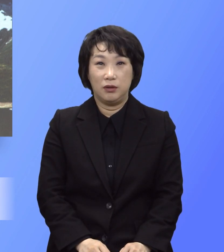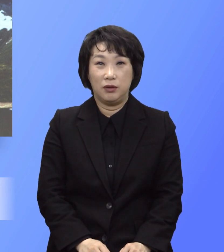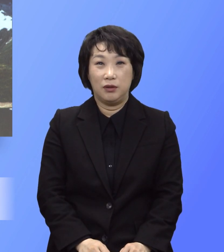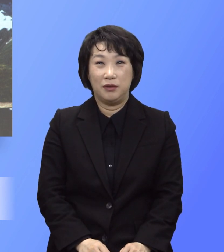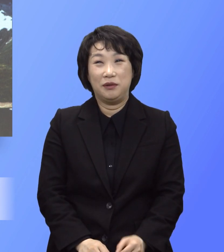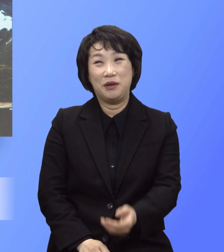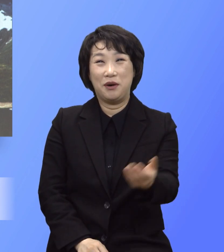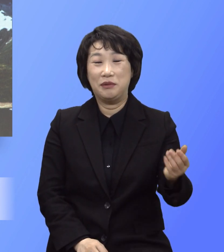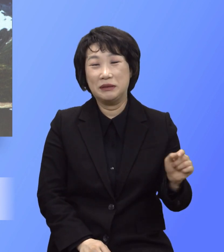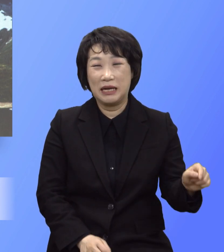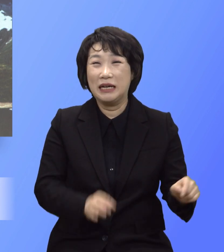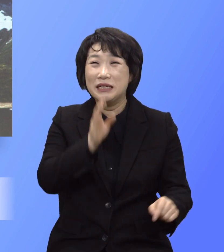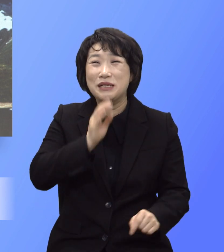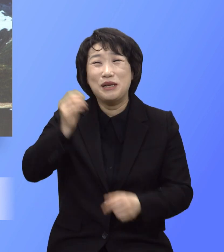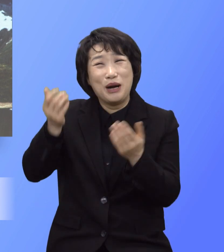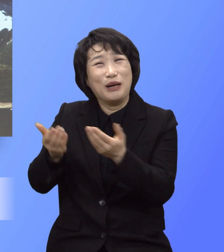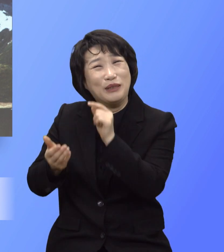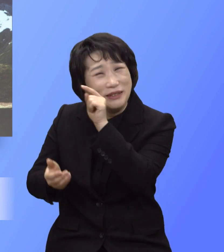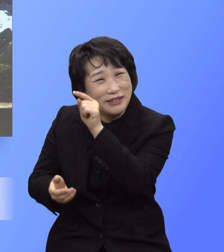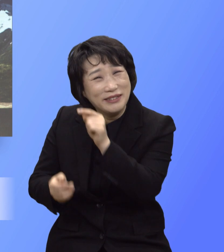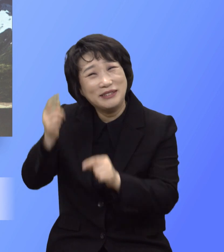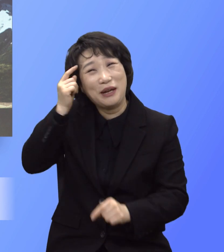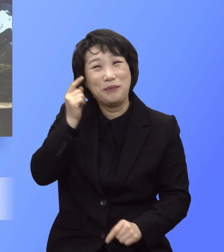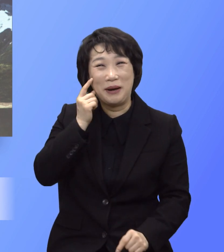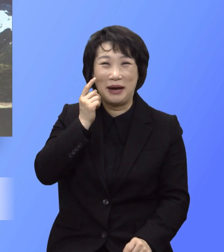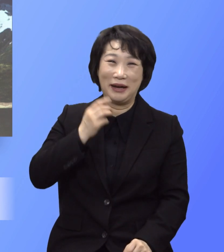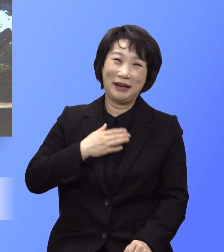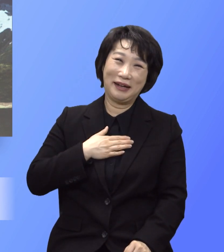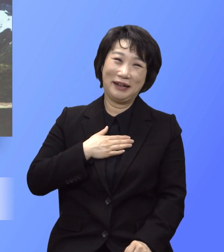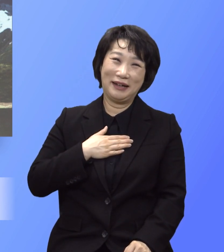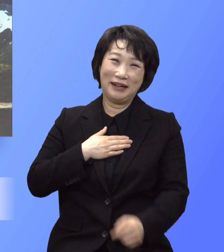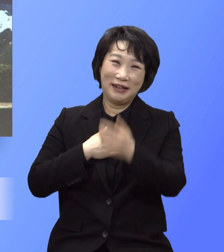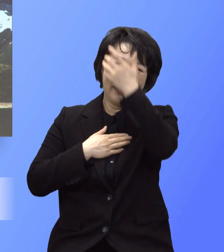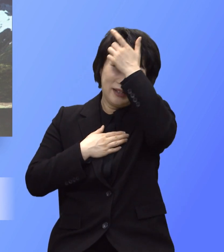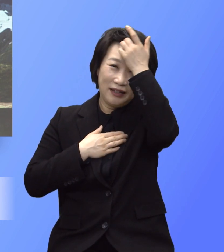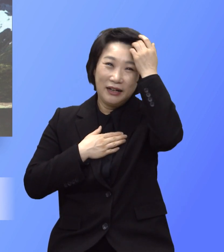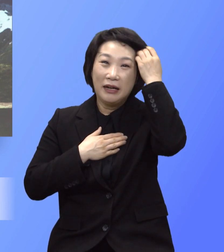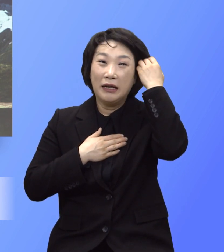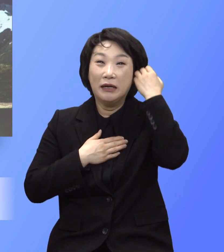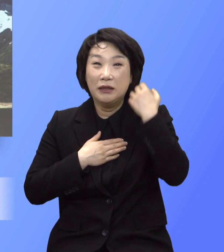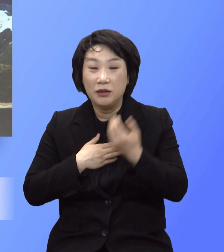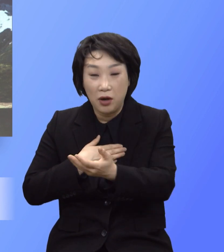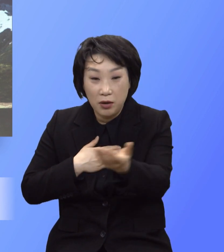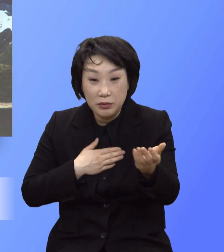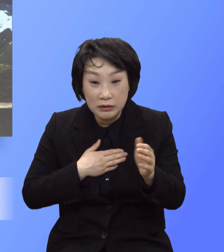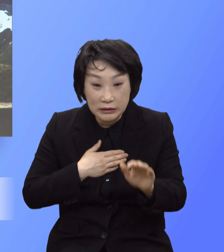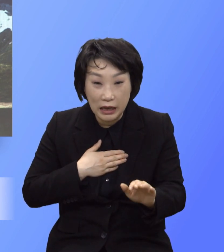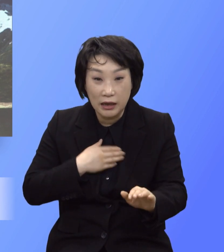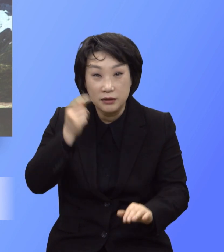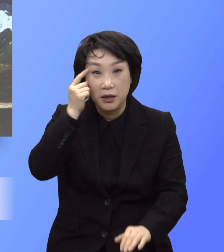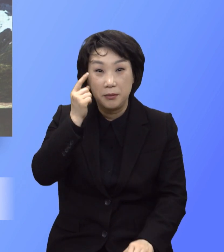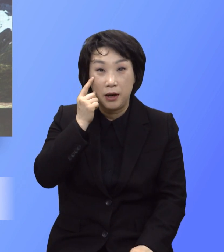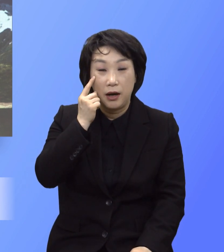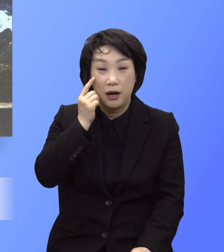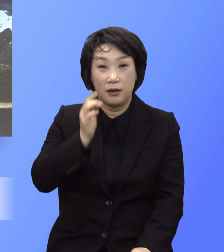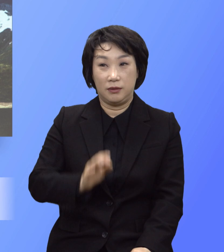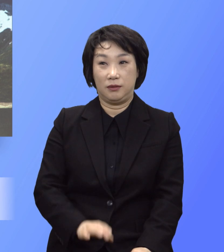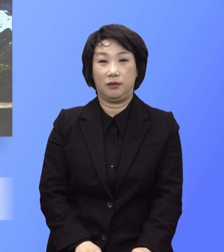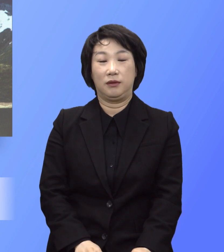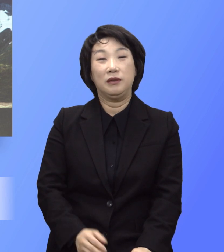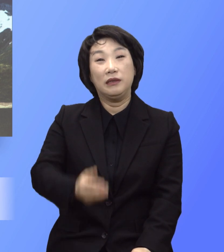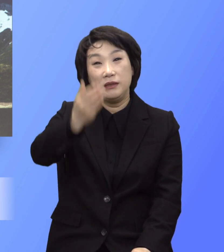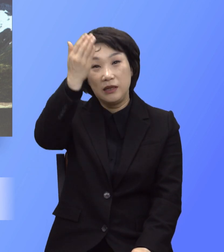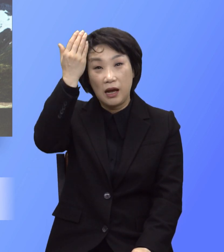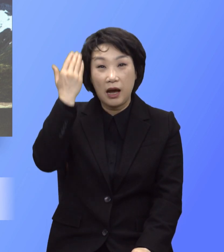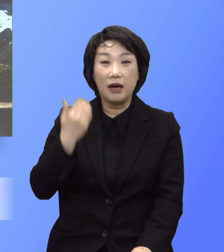응? 얼마나 신령한 일인가 보세요 여러분. 응? 여러분 그러니까 보세요.